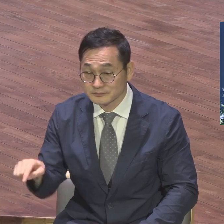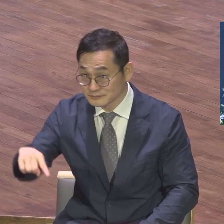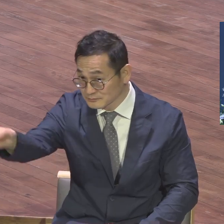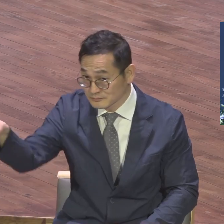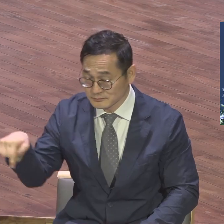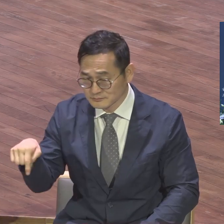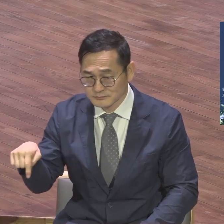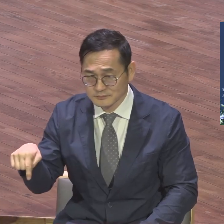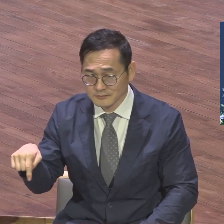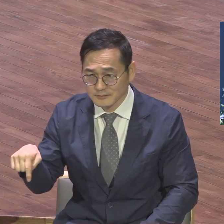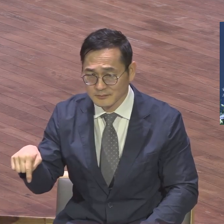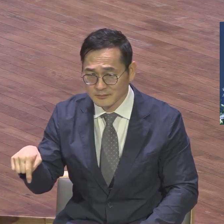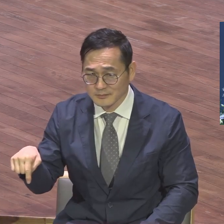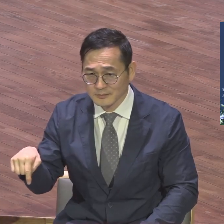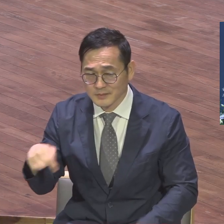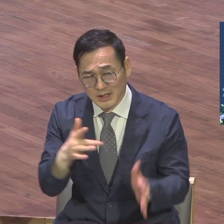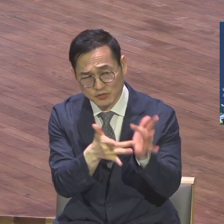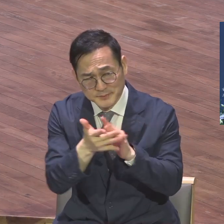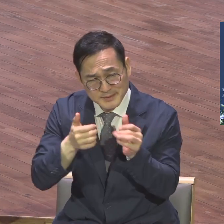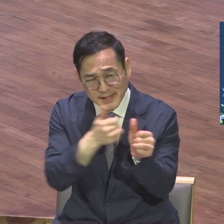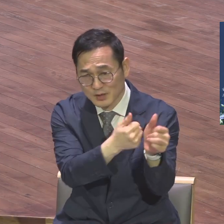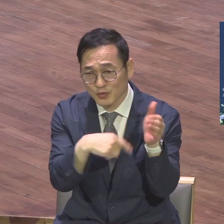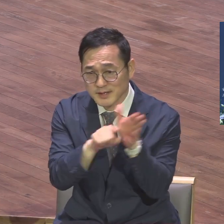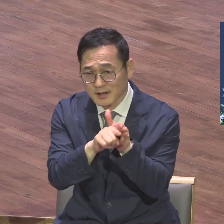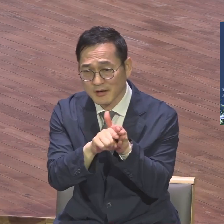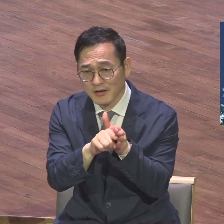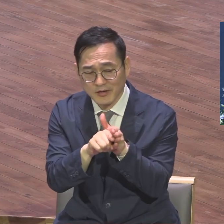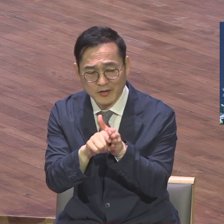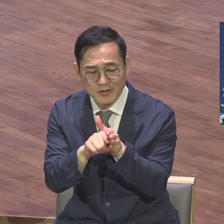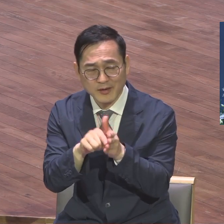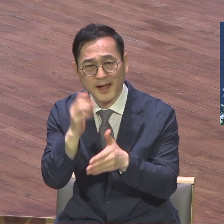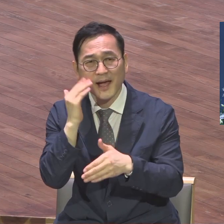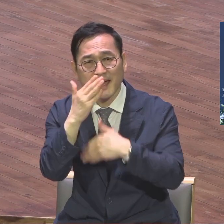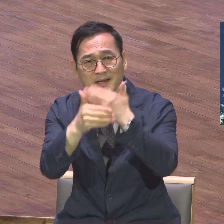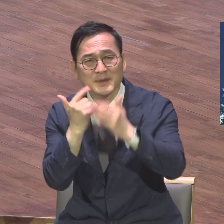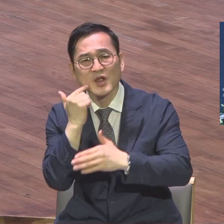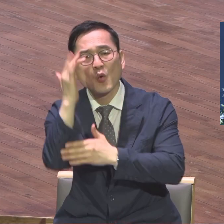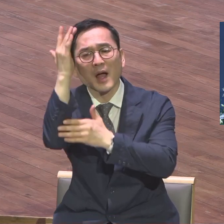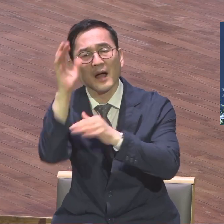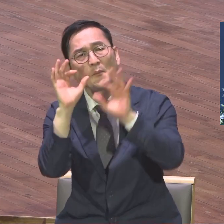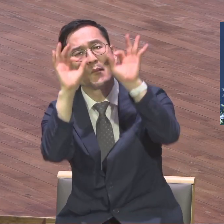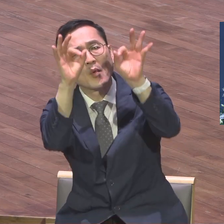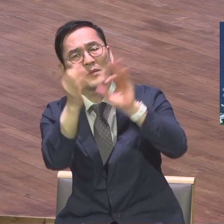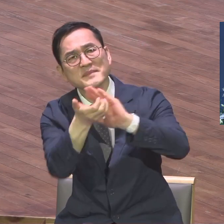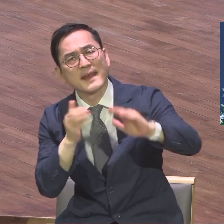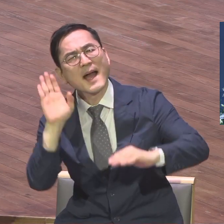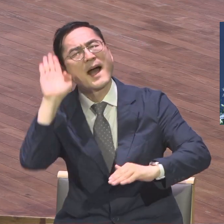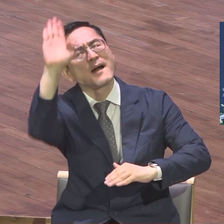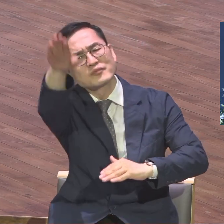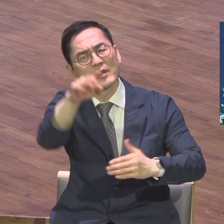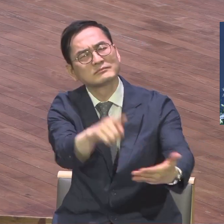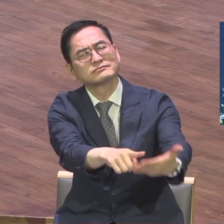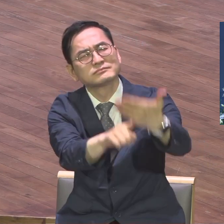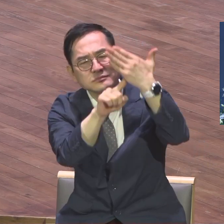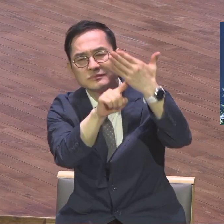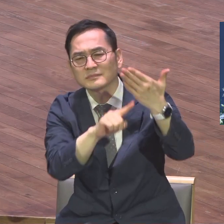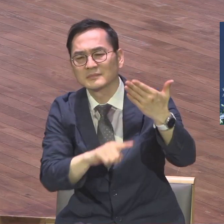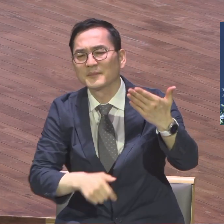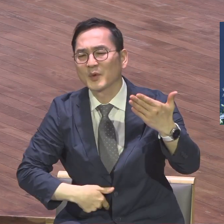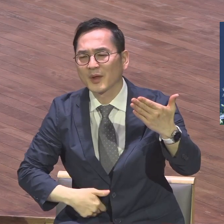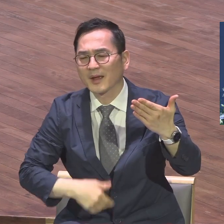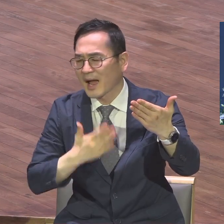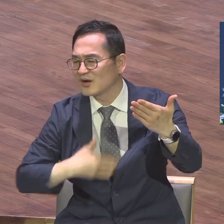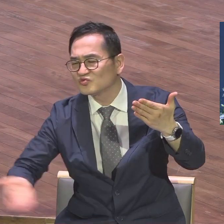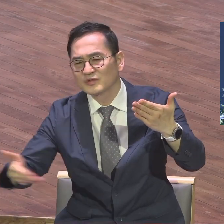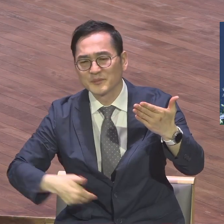위해서는 하늘의 영광을 볼 필요가 있었어요. 장차 이 말 각종 고난과